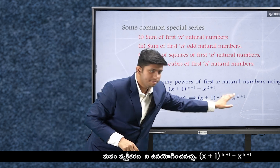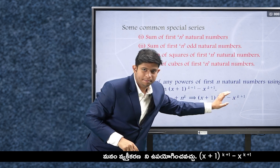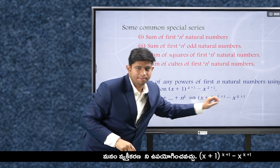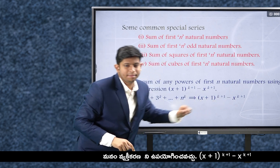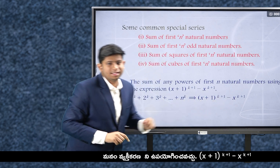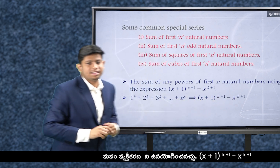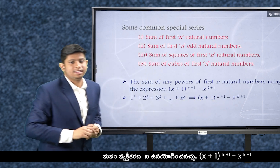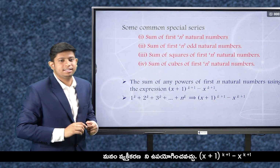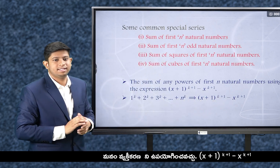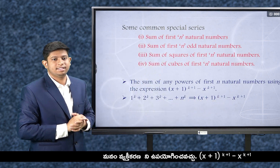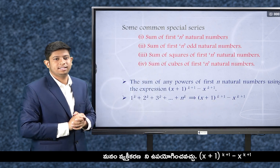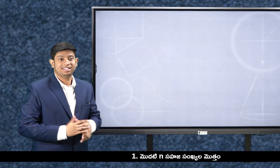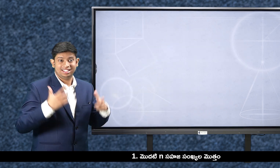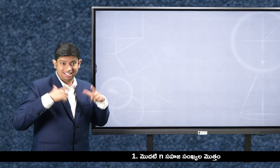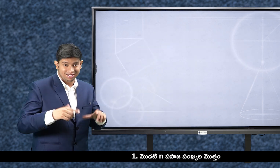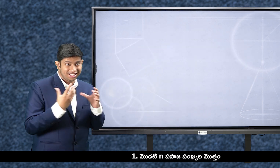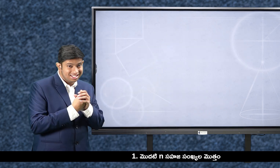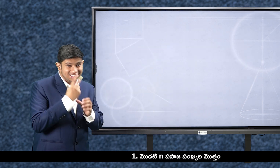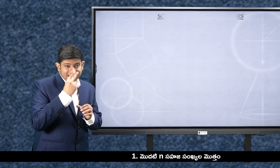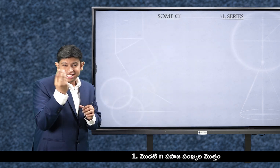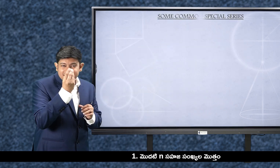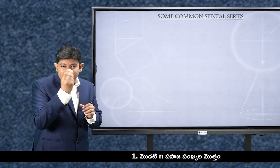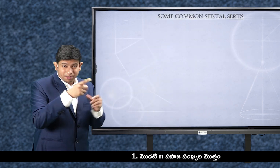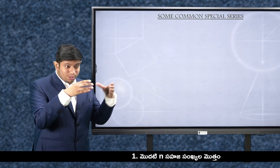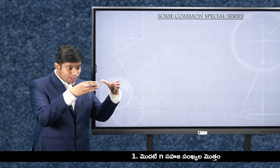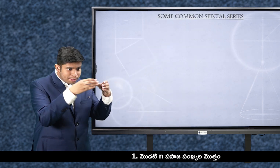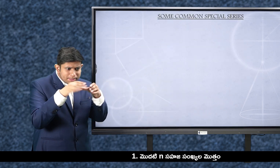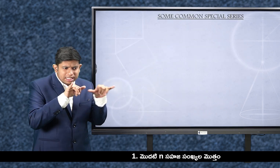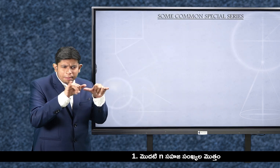ఆఫ్ k+1. 1. మొదటి n సహజ సంఖ్యల మొత్తం.